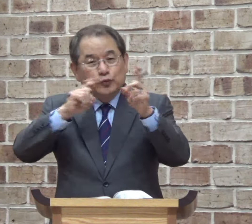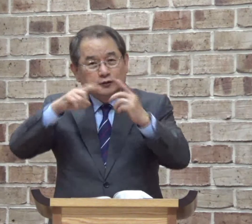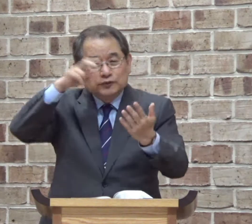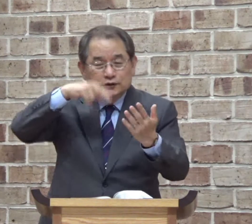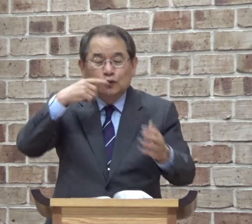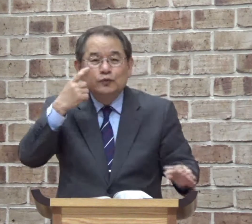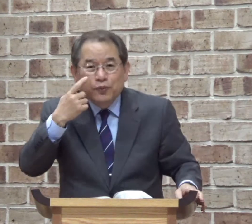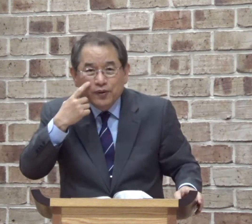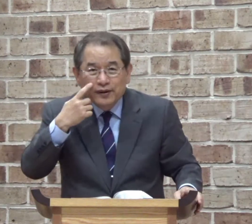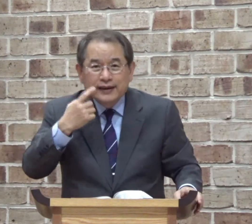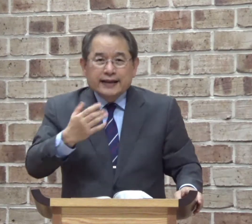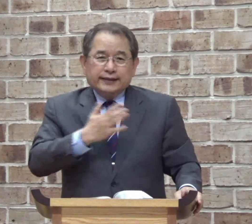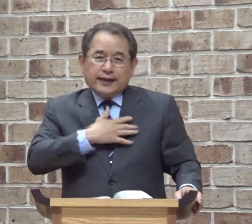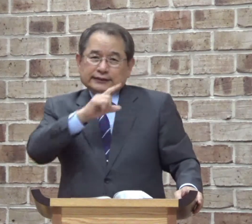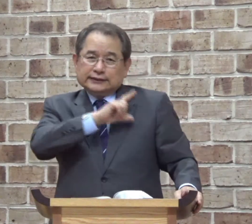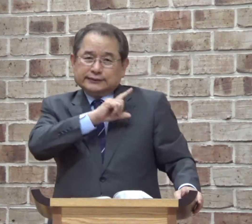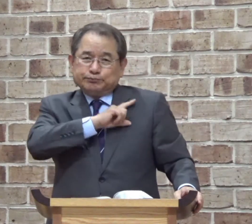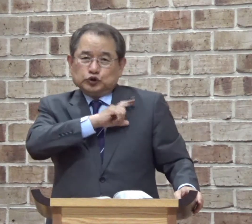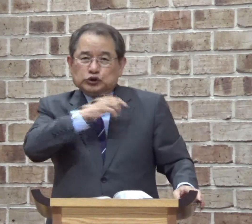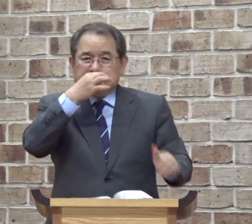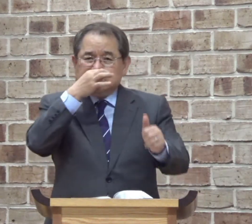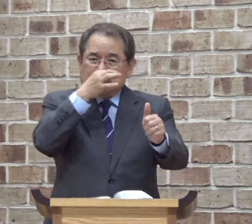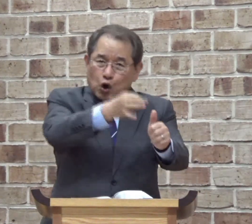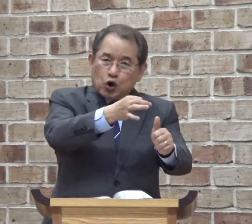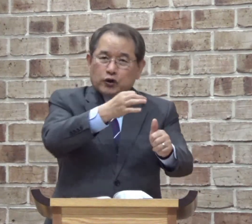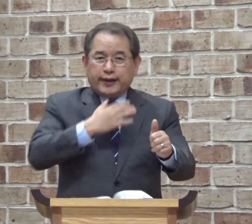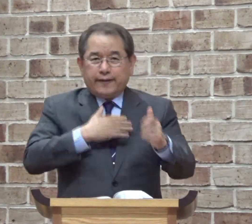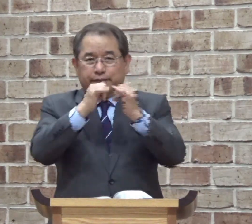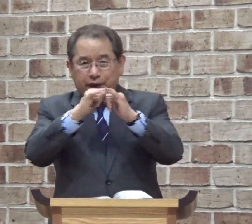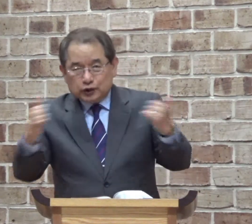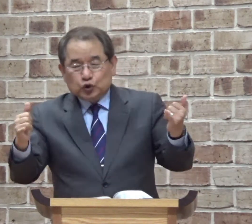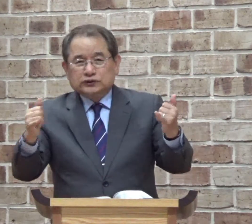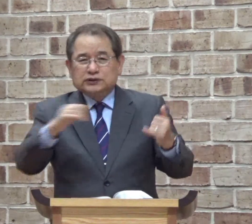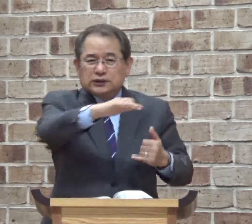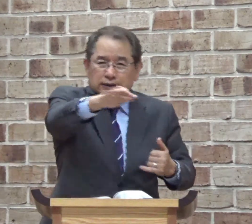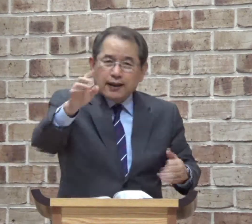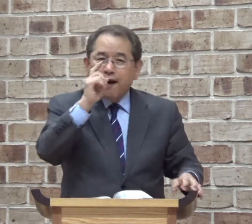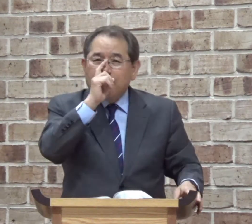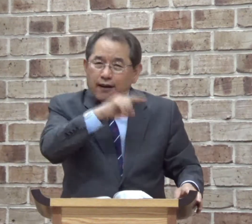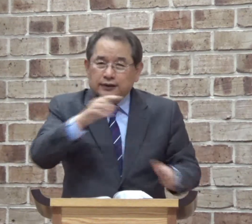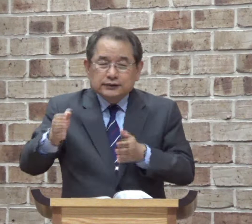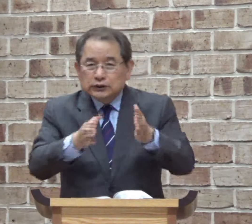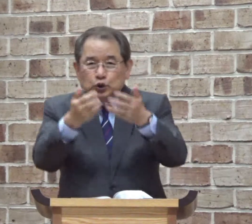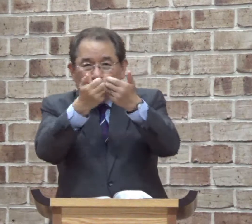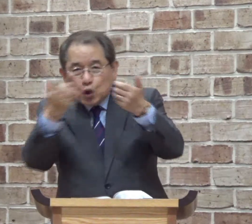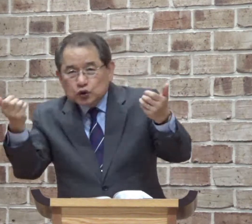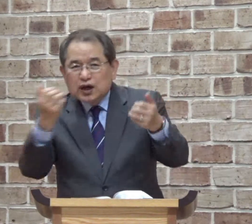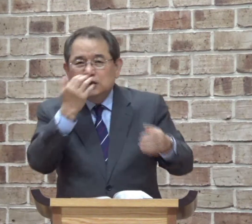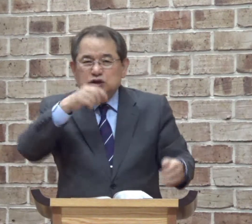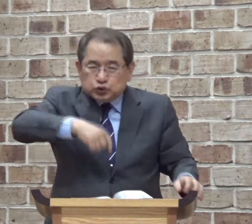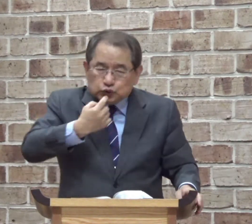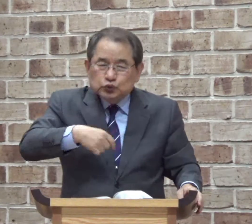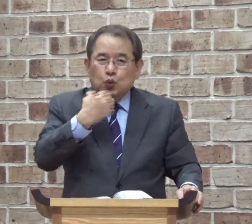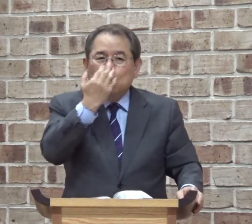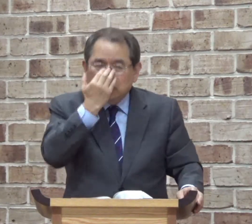백성이 그들의 악한 길에서 떠나 스스로 낮추고 기도하여 내 얼굴을